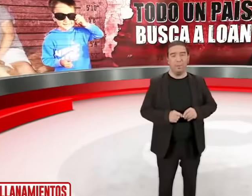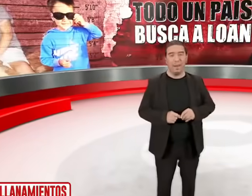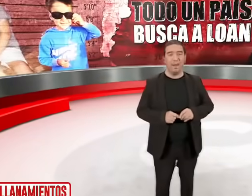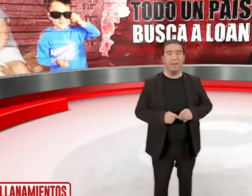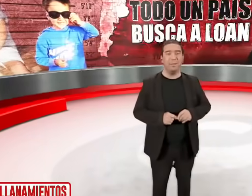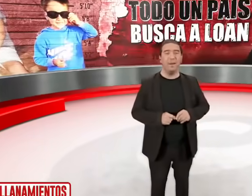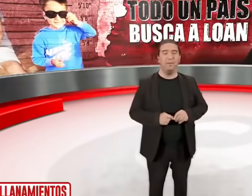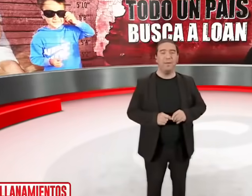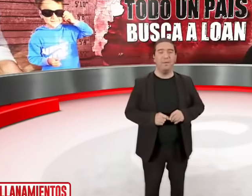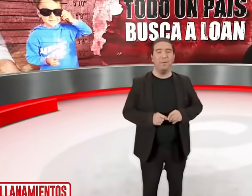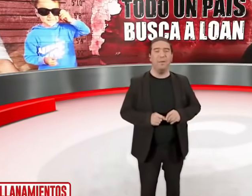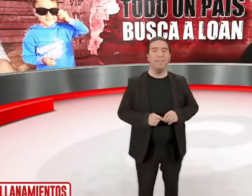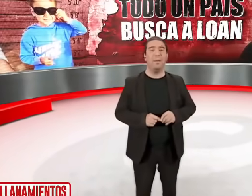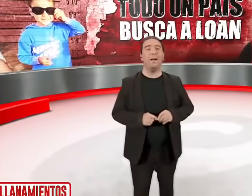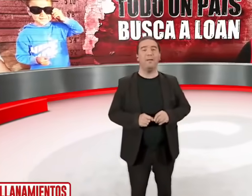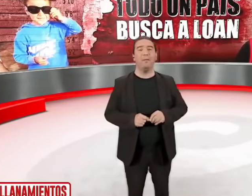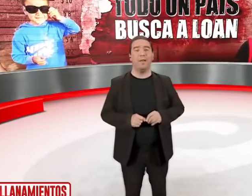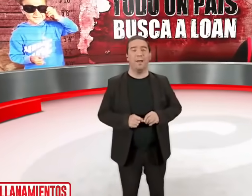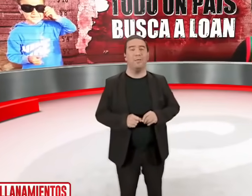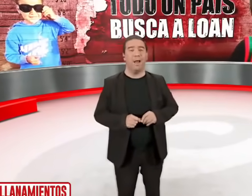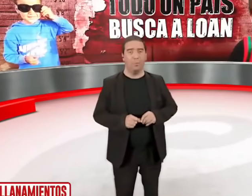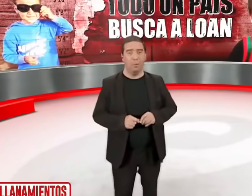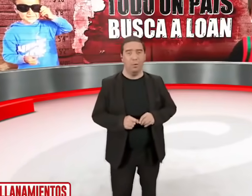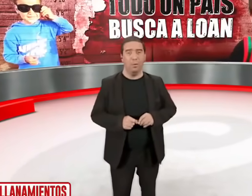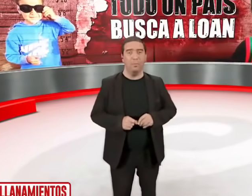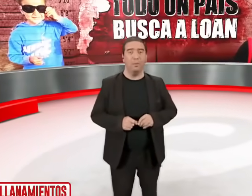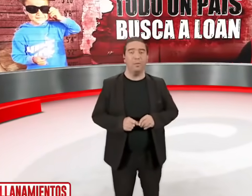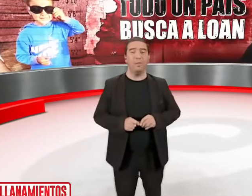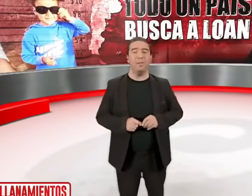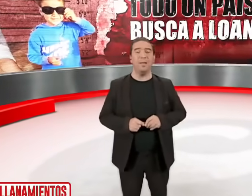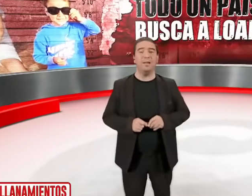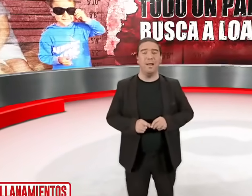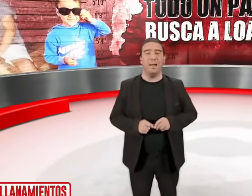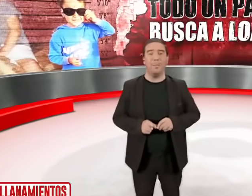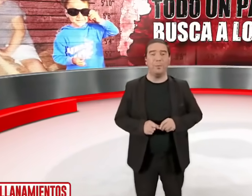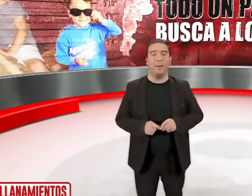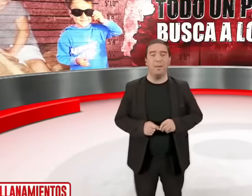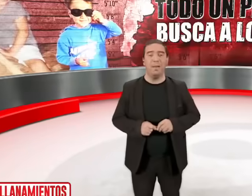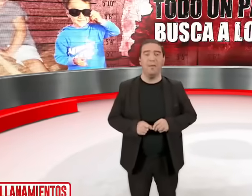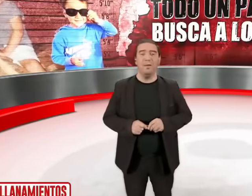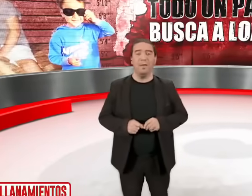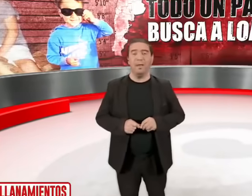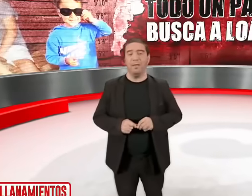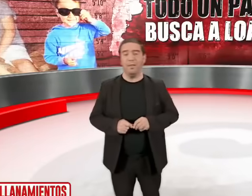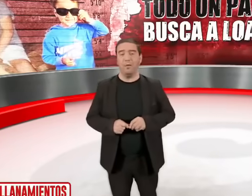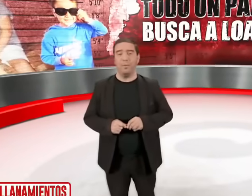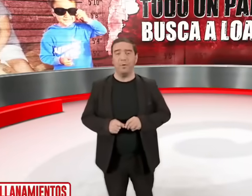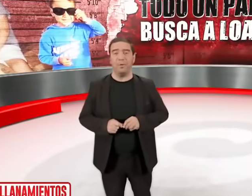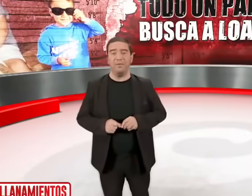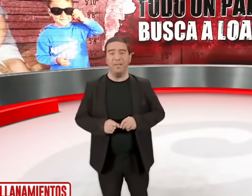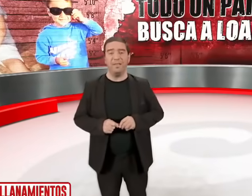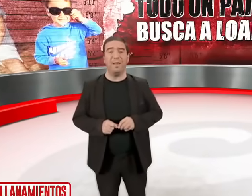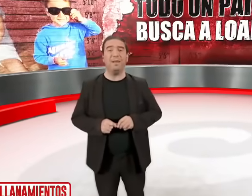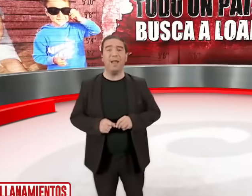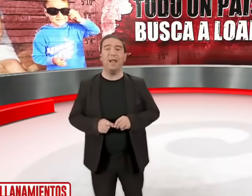Dani, por Daniel Ramírez Fierrito, estaba bajando naranjas del árbol. Por lo tanto, el tema de la naranja es probable que, si lo tomamos